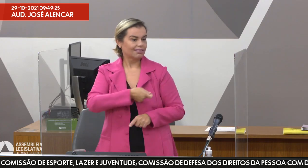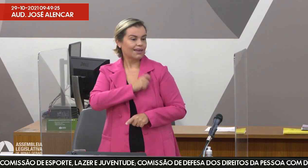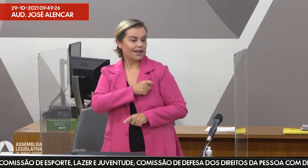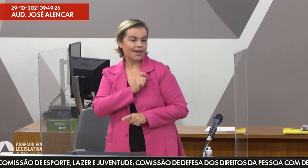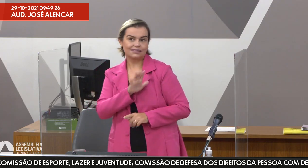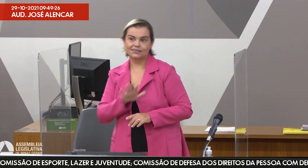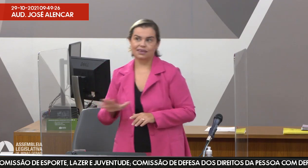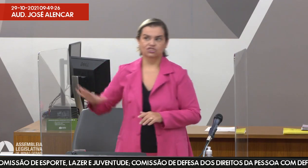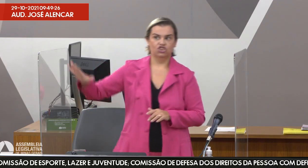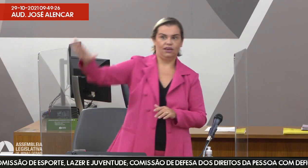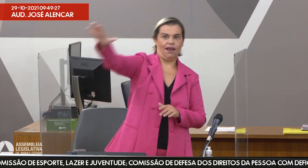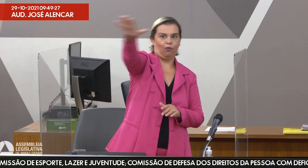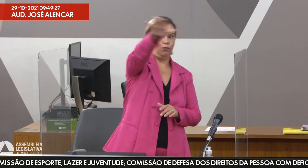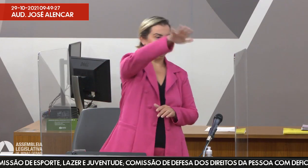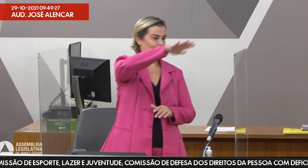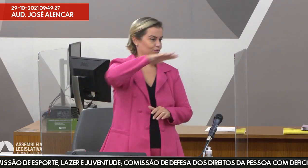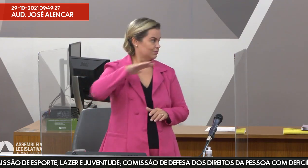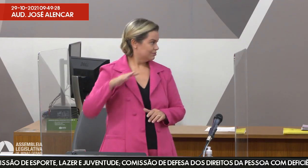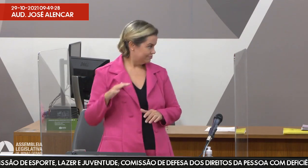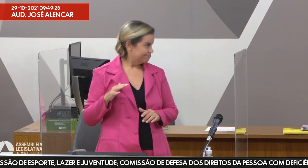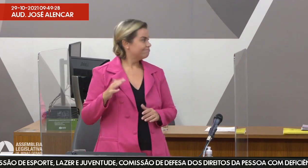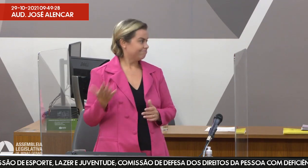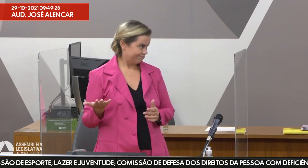mas esse projeto será ampliado.